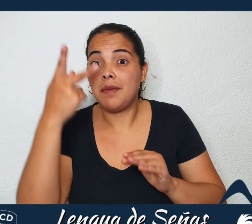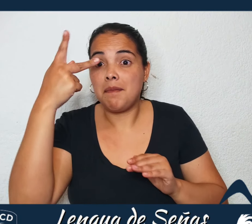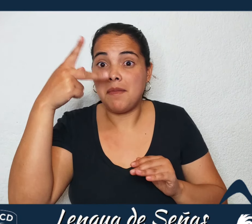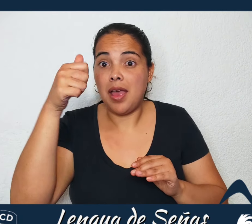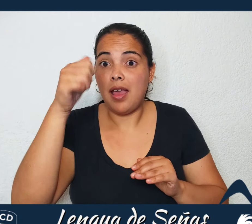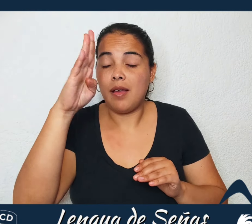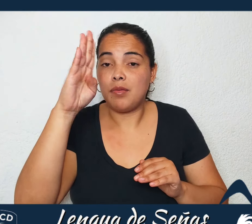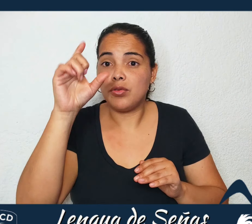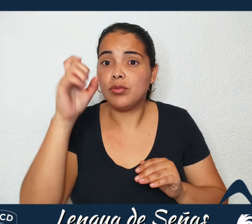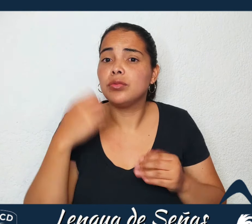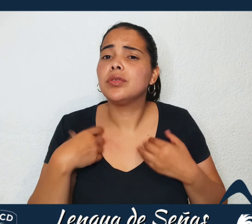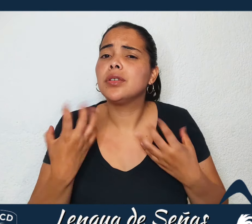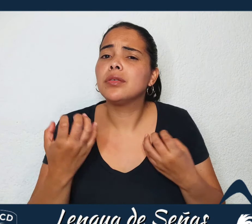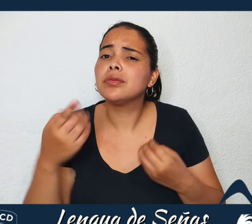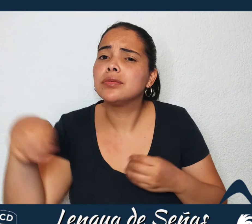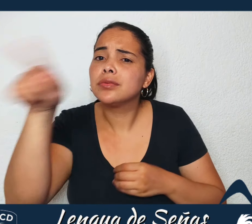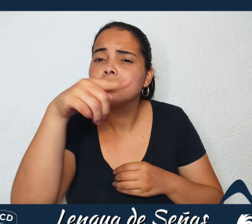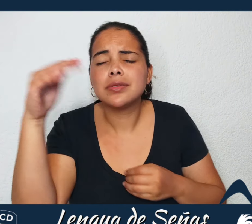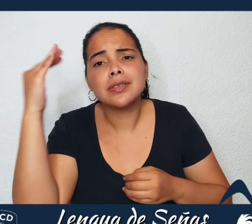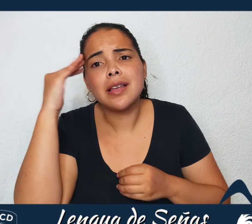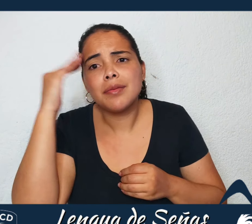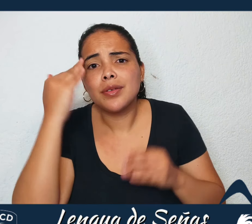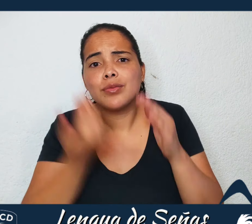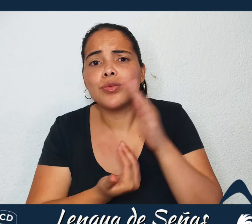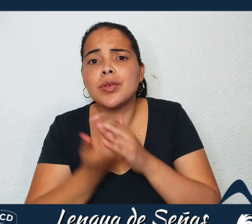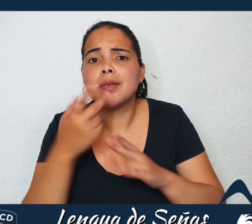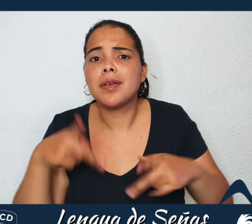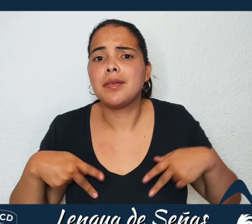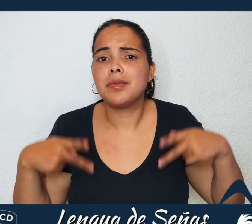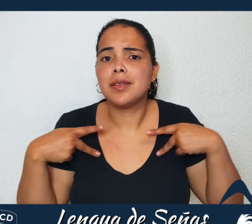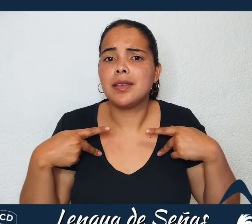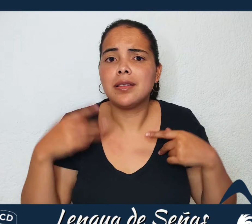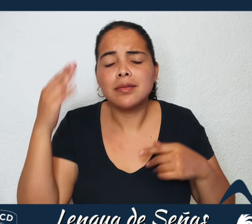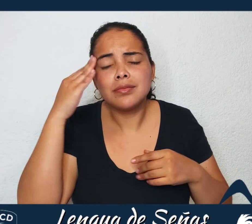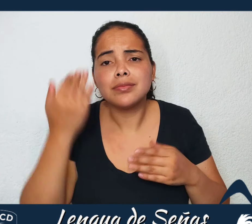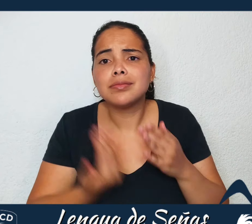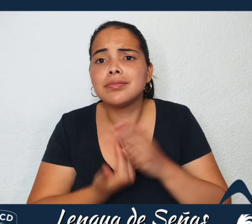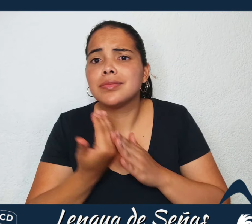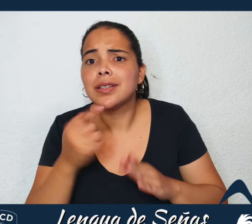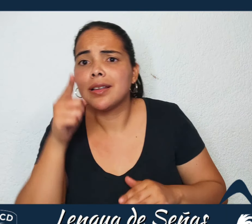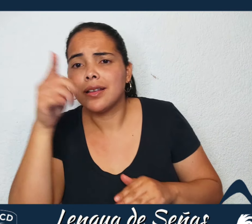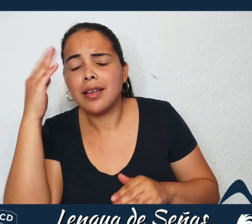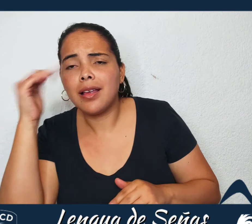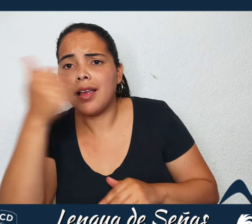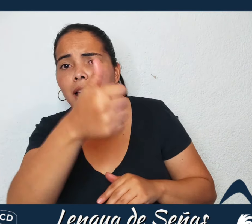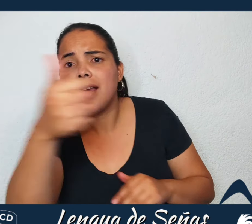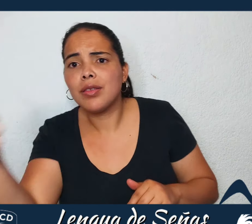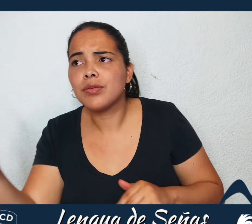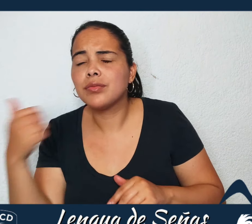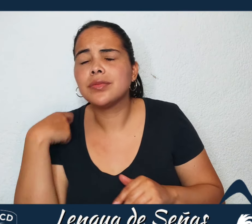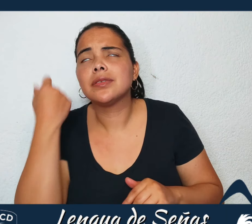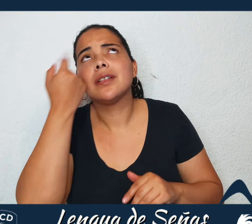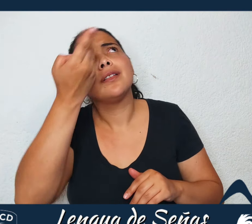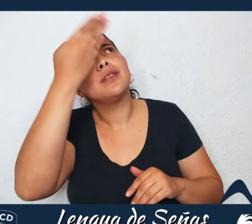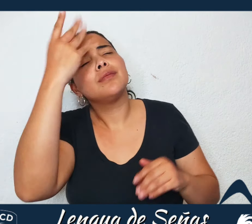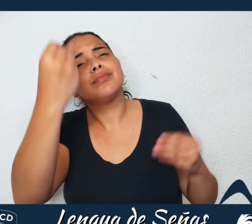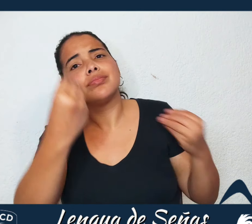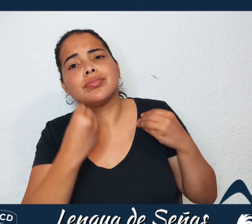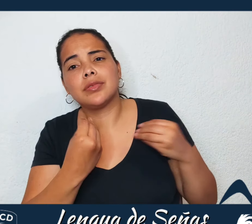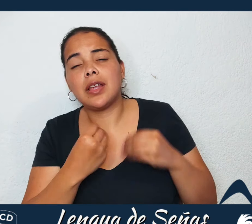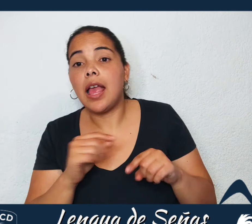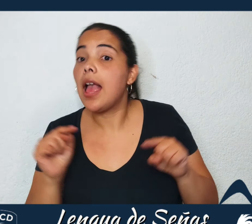les dio esperanza a ustedes y de lo que yo voy a hablar ahorita sobre la resurrección está basado en lo que Dios ya había